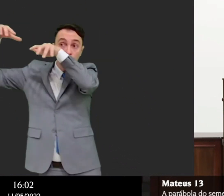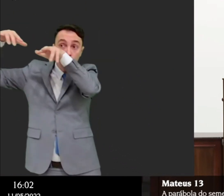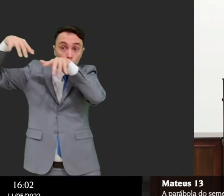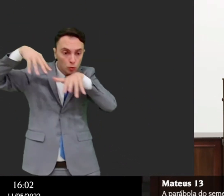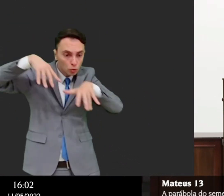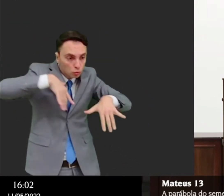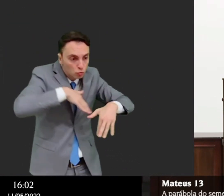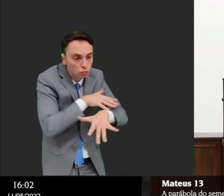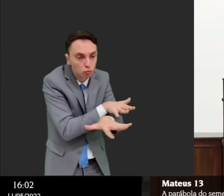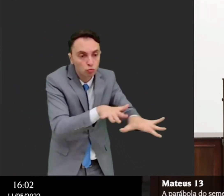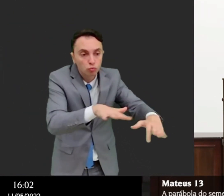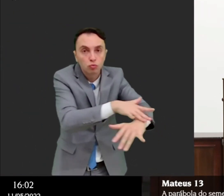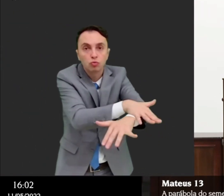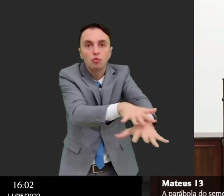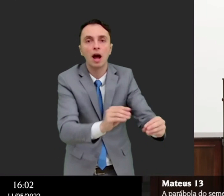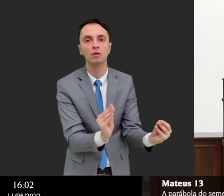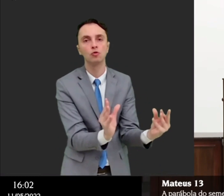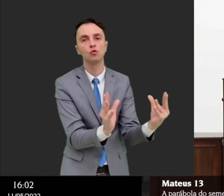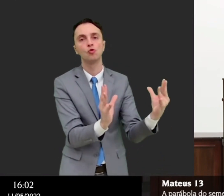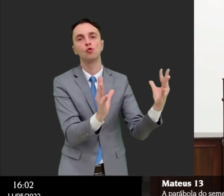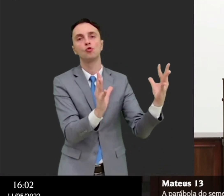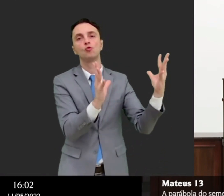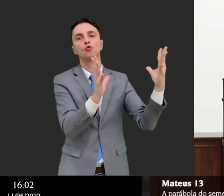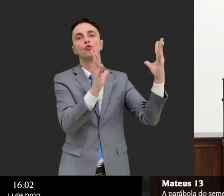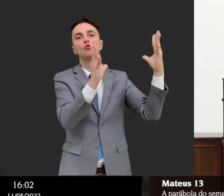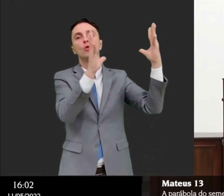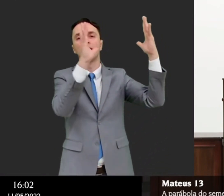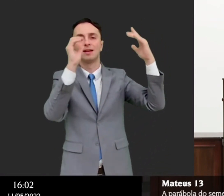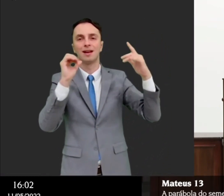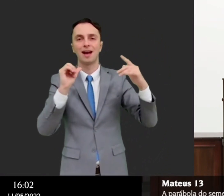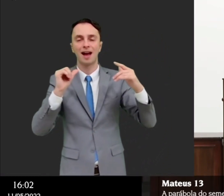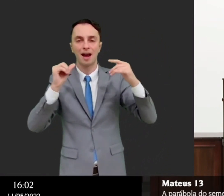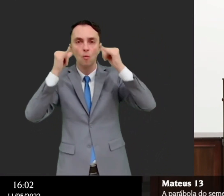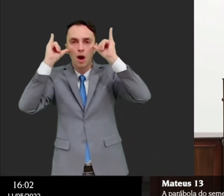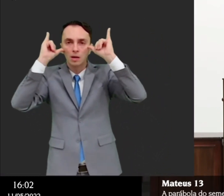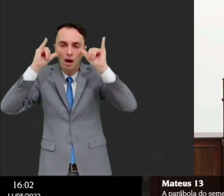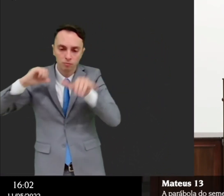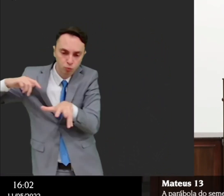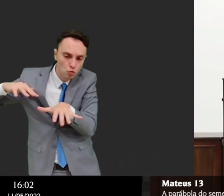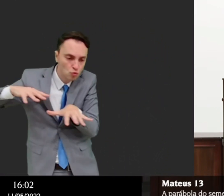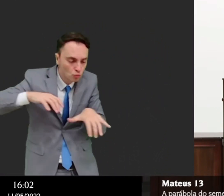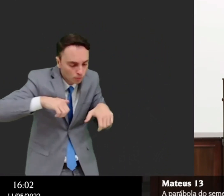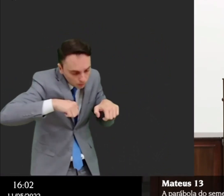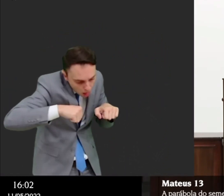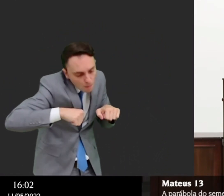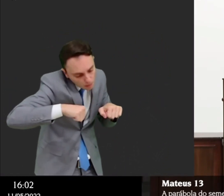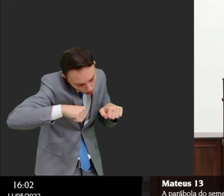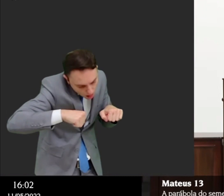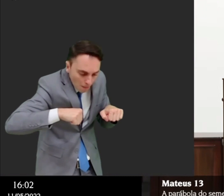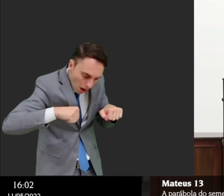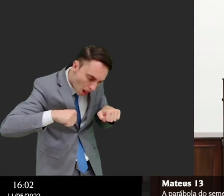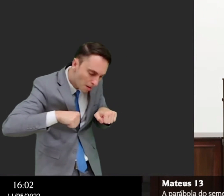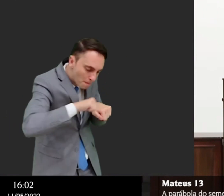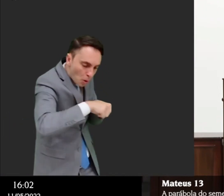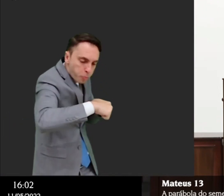volta, volta a vida. Vem os peixes, vem os animais beberem. A vida está por ali. Tudo acontece por